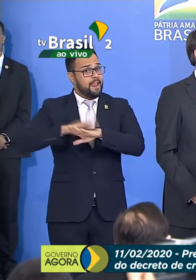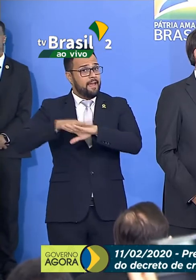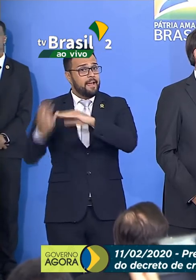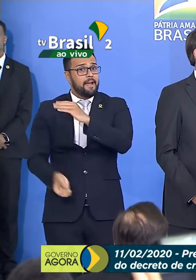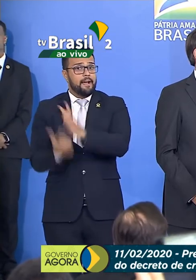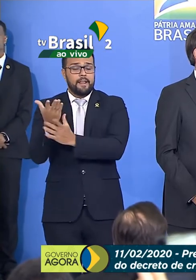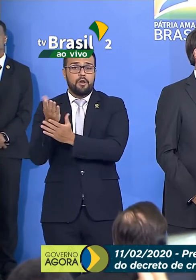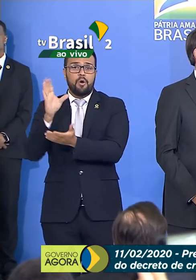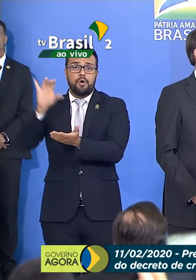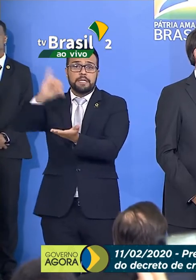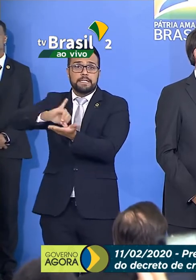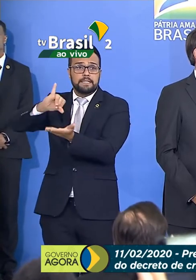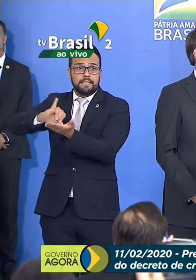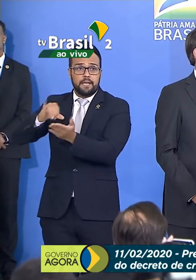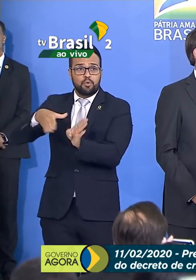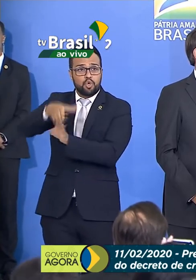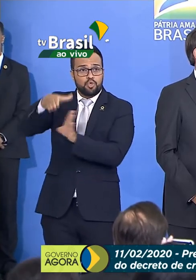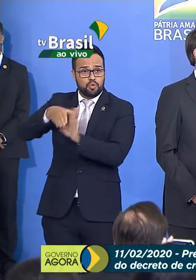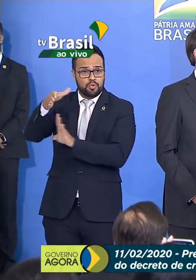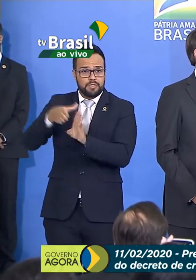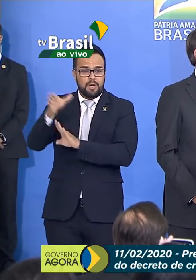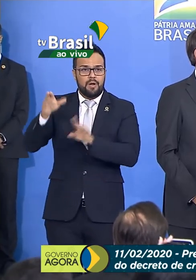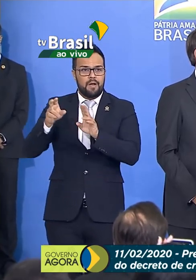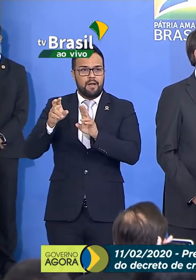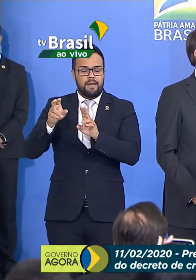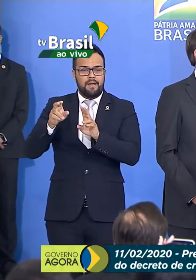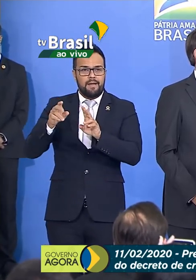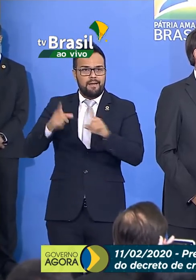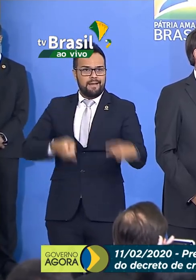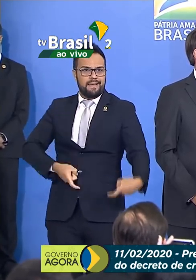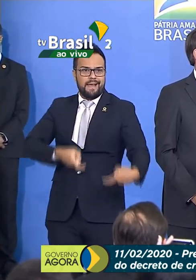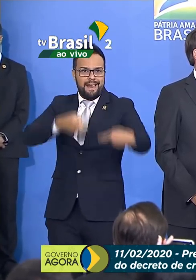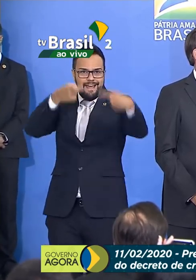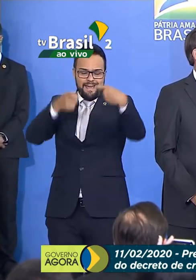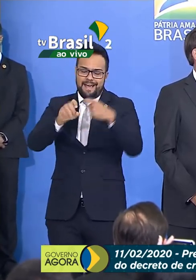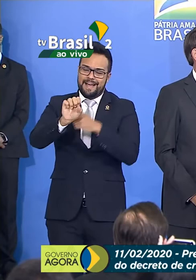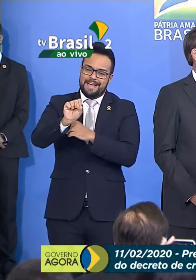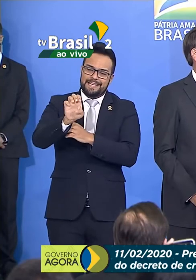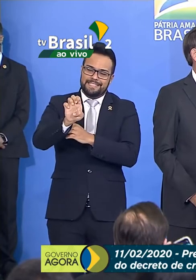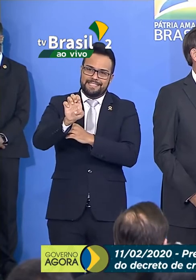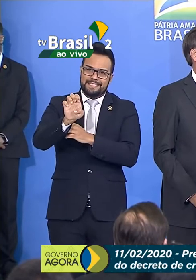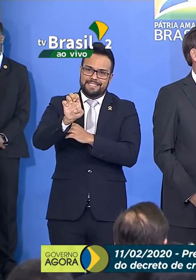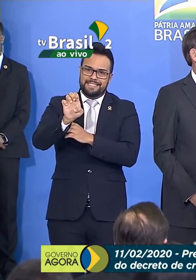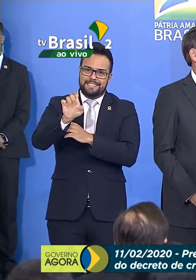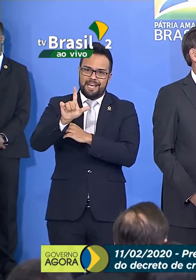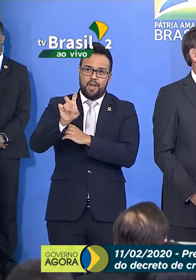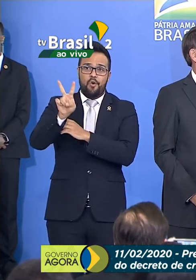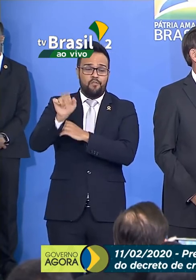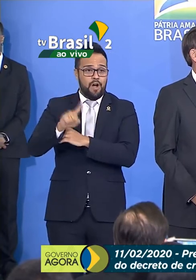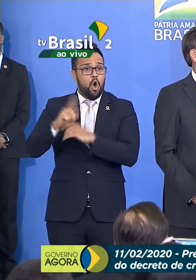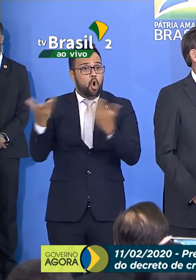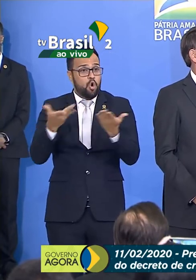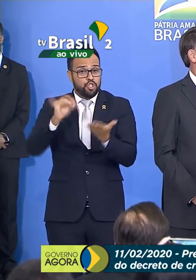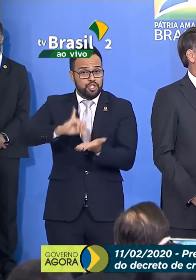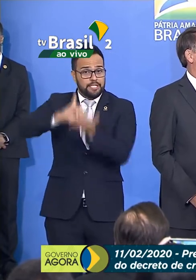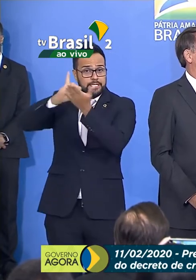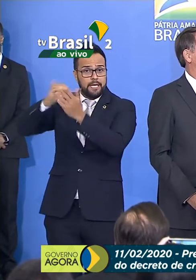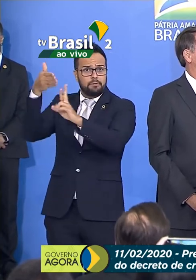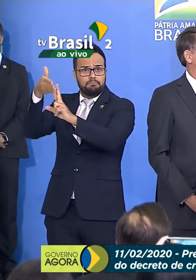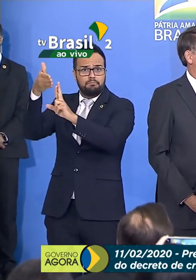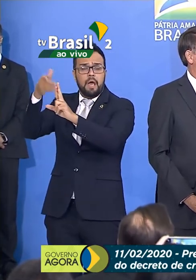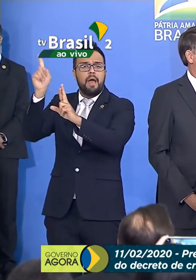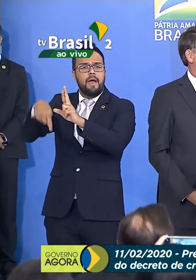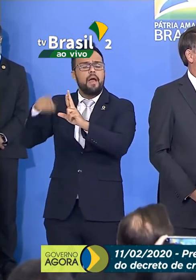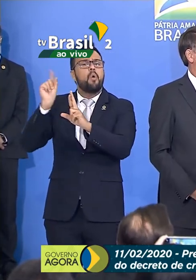Centro de Instrução de Guerra na Selva, nos idos de 1965. E o Centro de Instrução de Guerra na Selva é hoje um